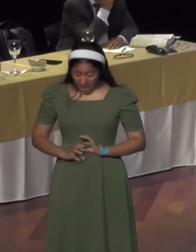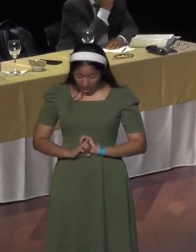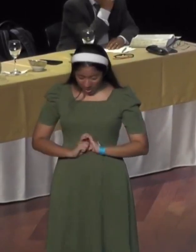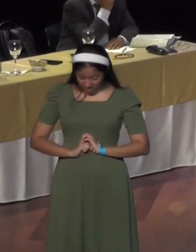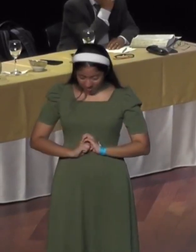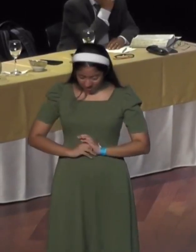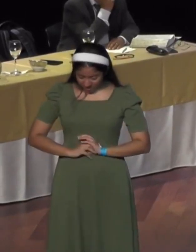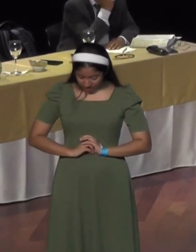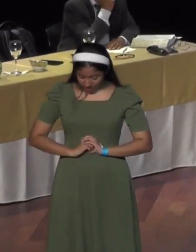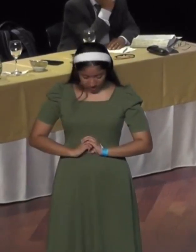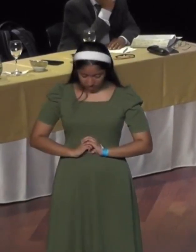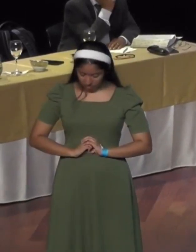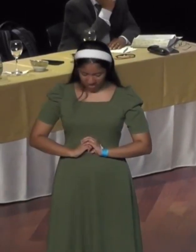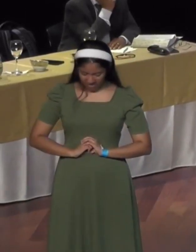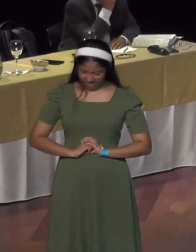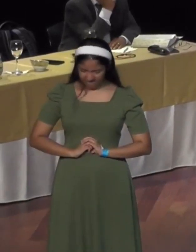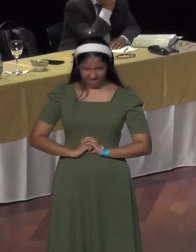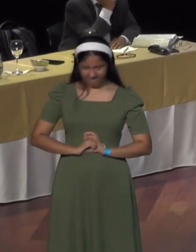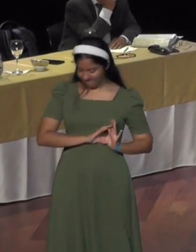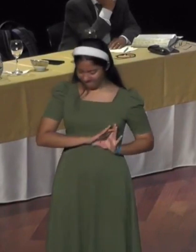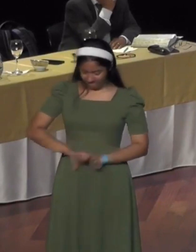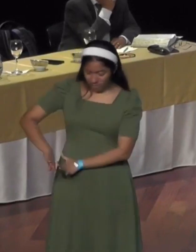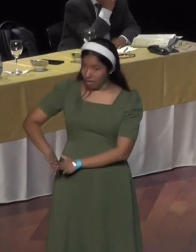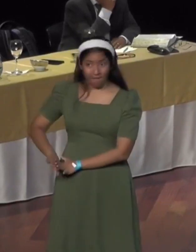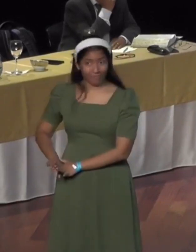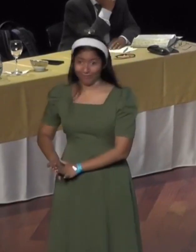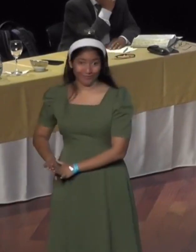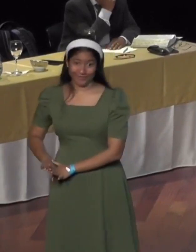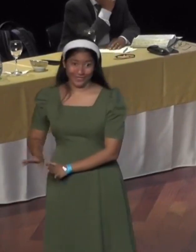se confabulan con las huestes de mal.